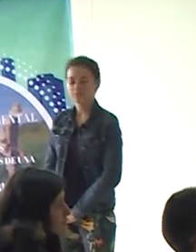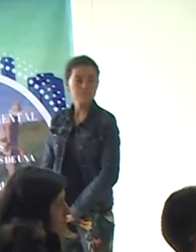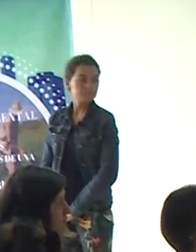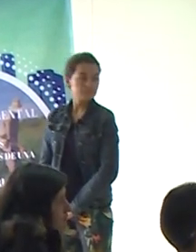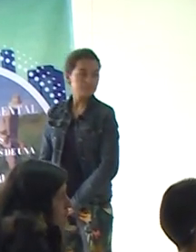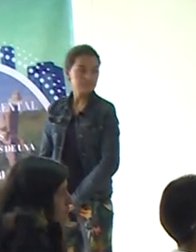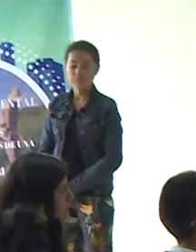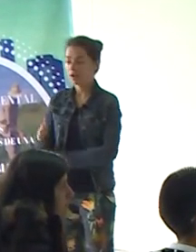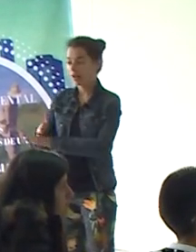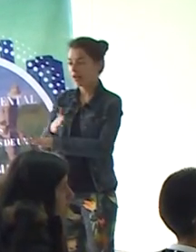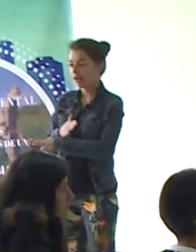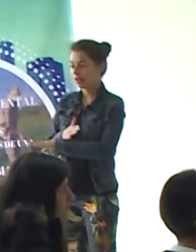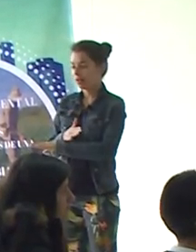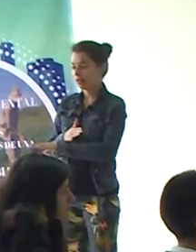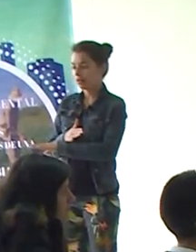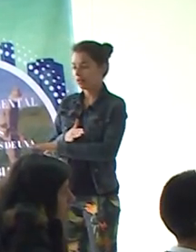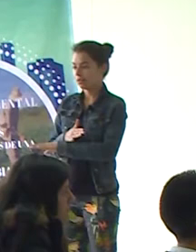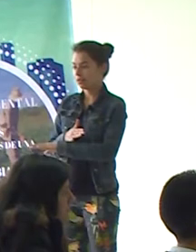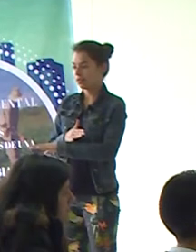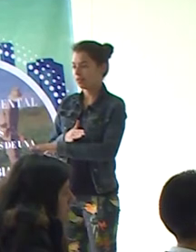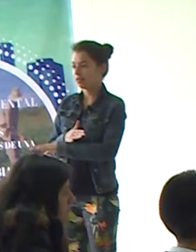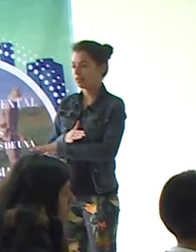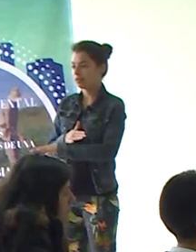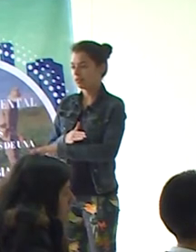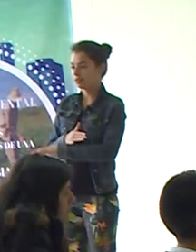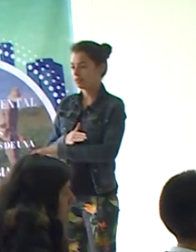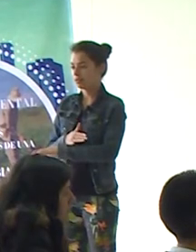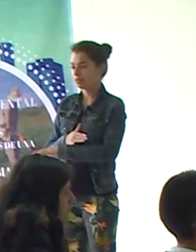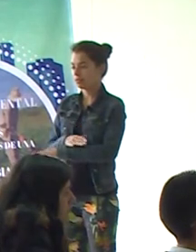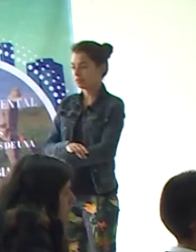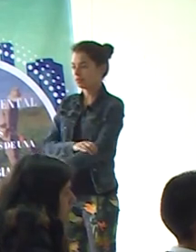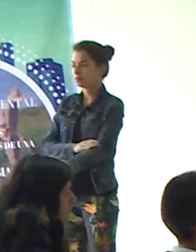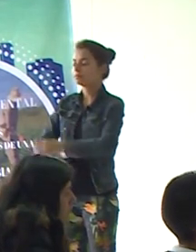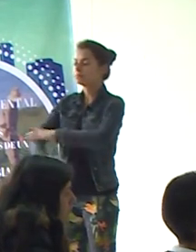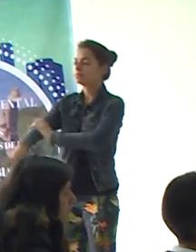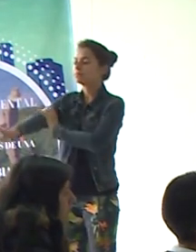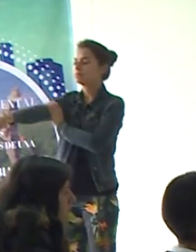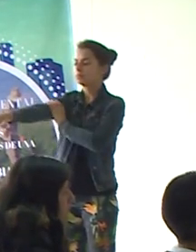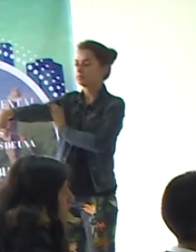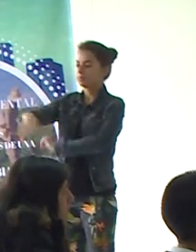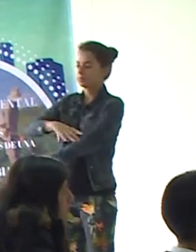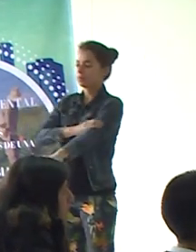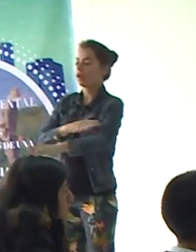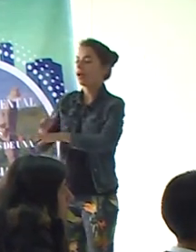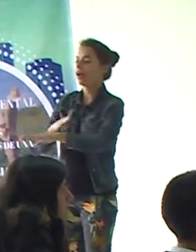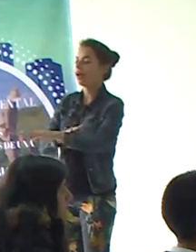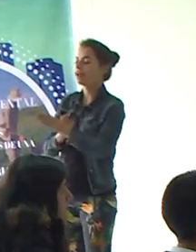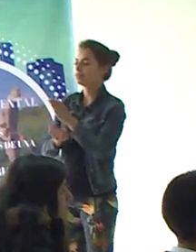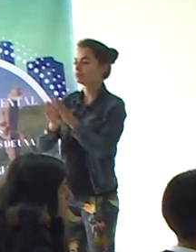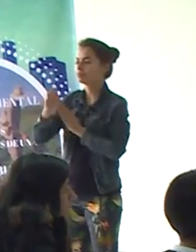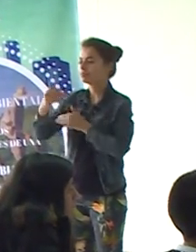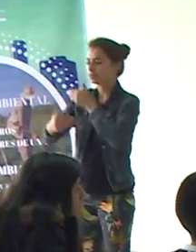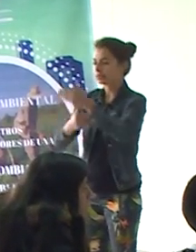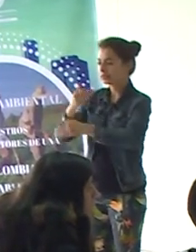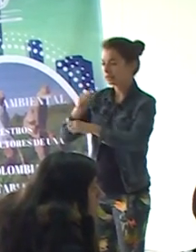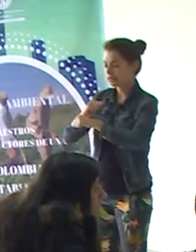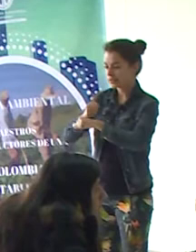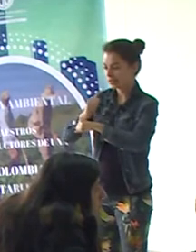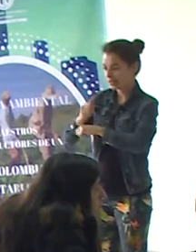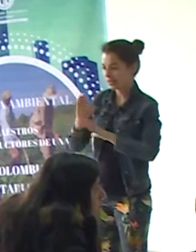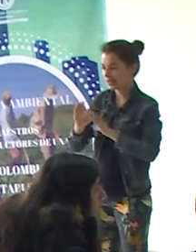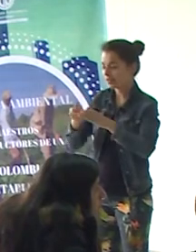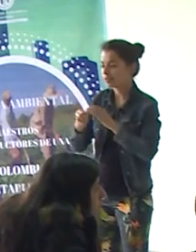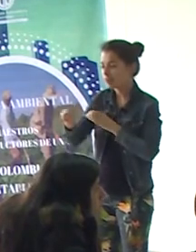bueno antes de contar cuál es el desarrollo de la tarea quería pedirles dos favores uno